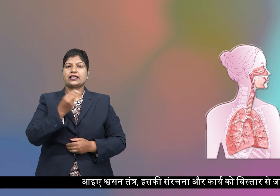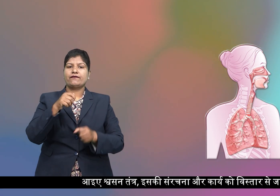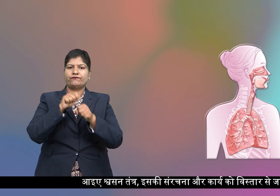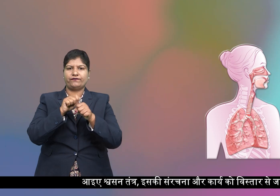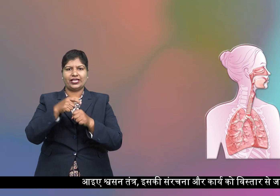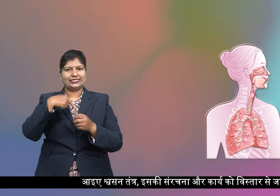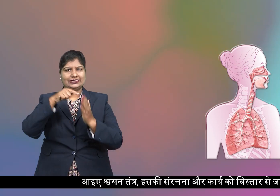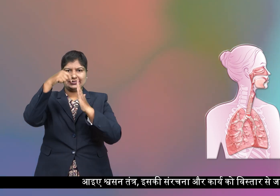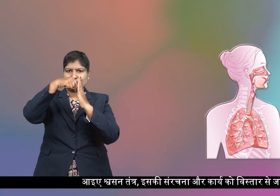हैं।